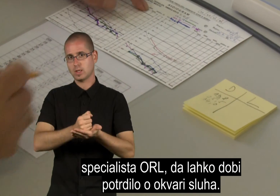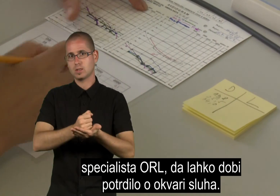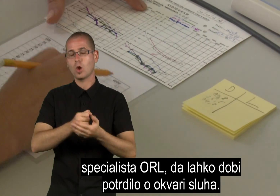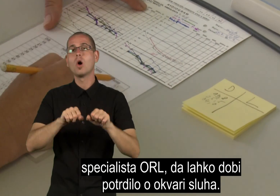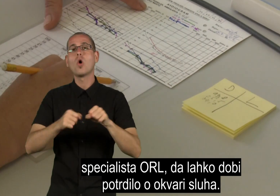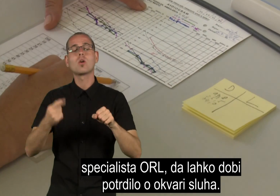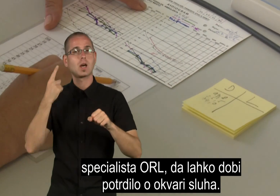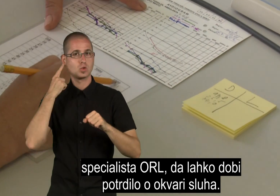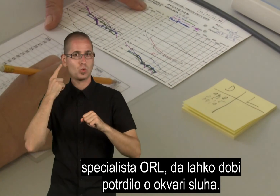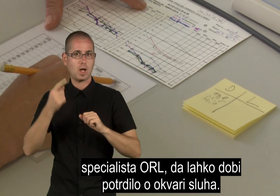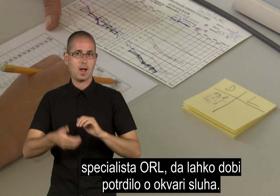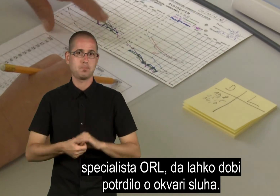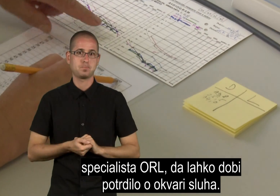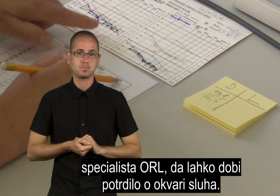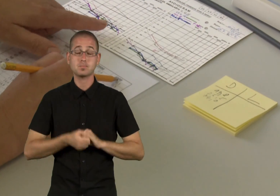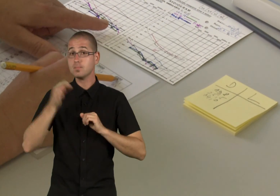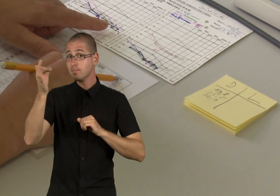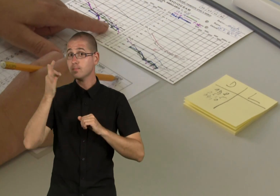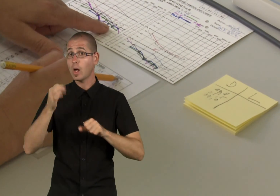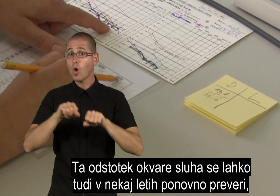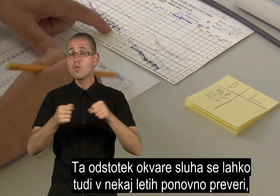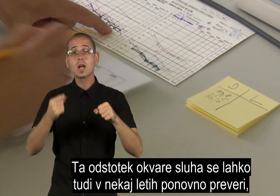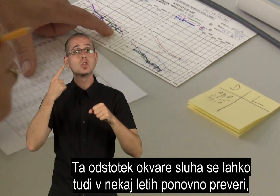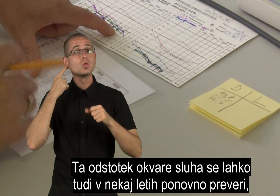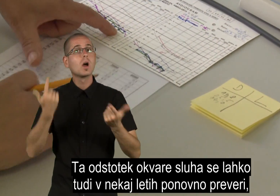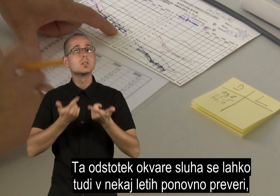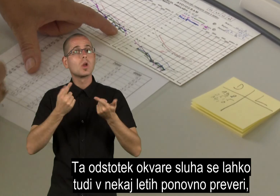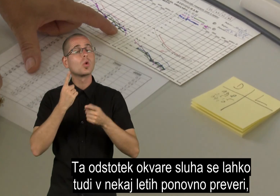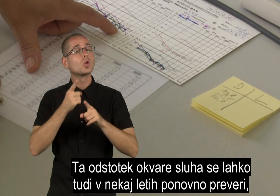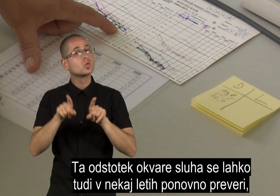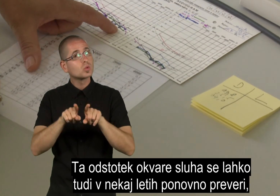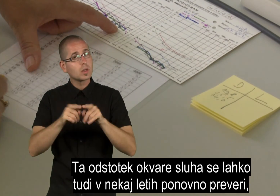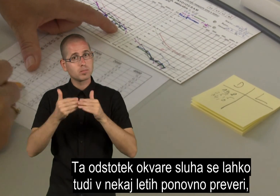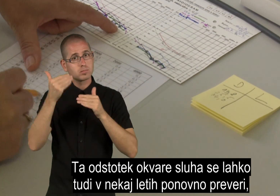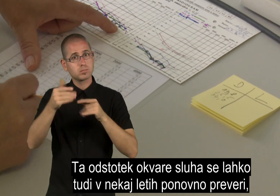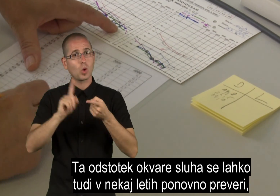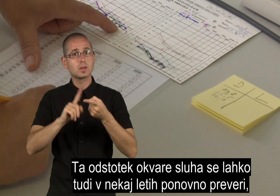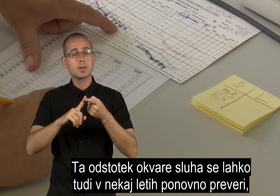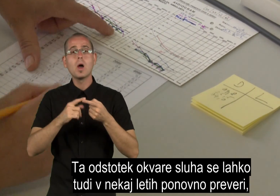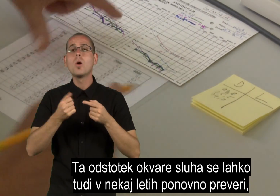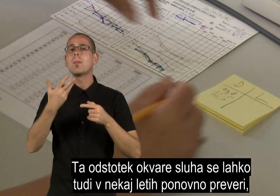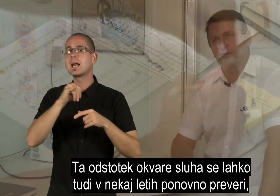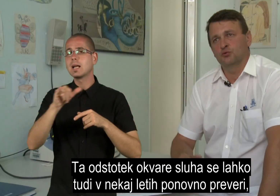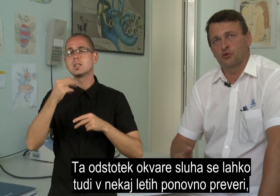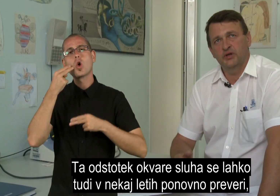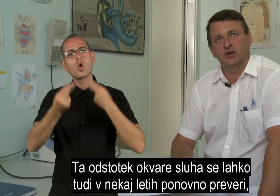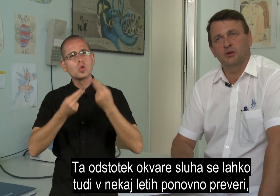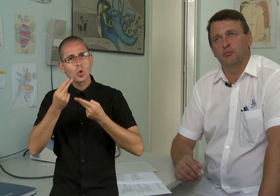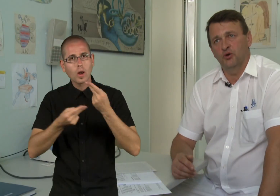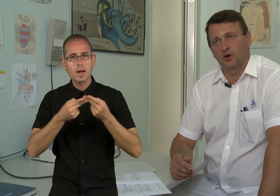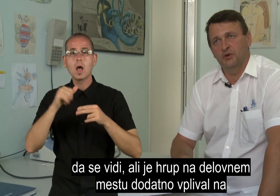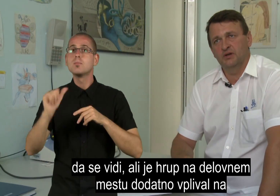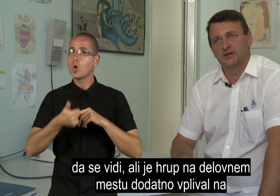dobi potrdilo o okvari sluha. Procent okvare sluha se lahko tudi potem v parih letih